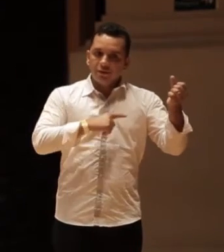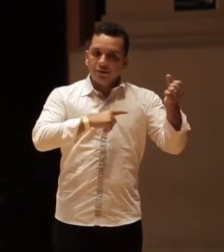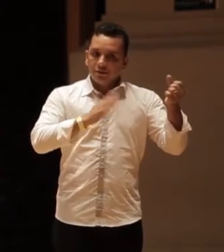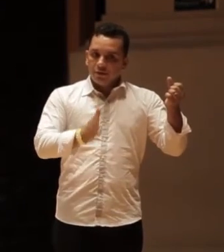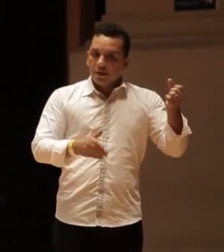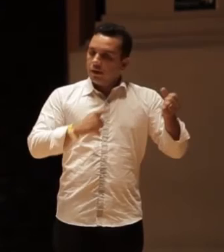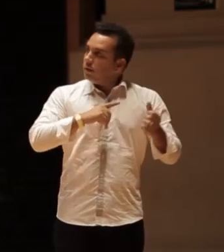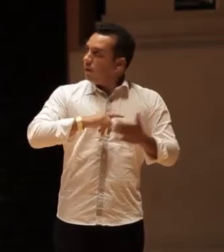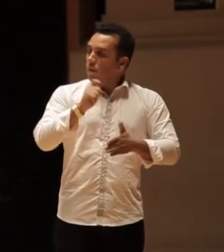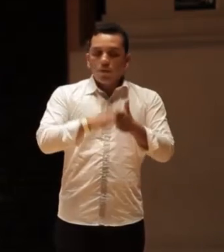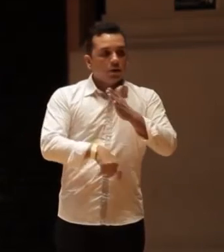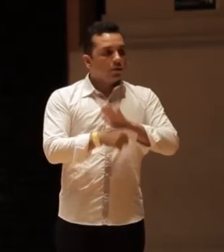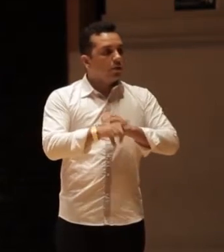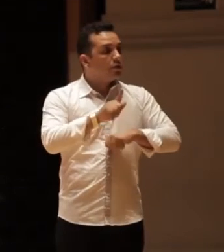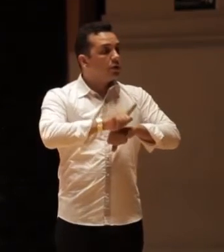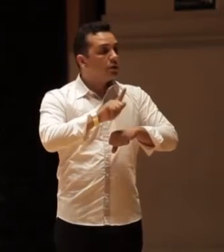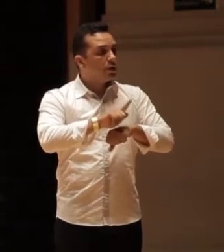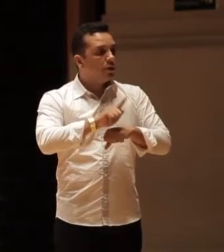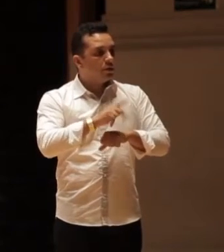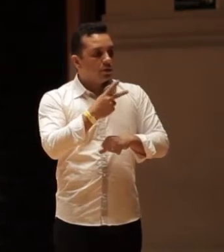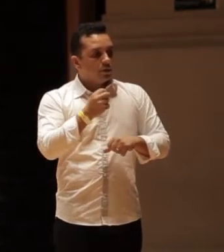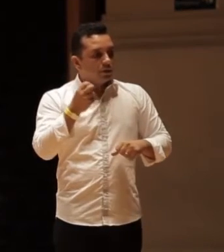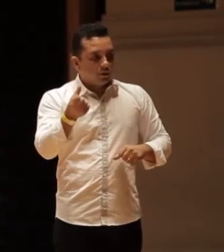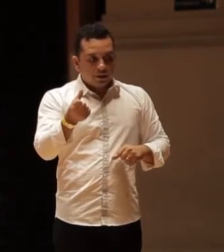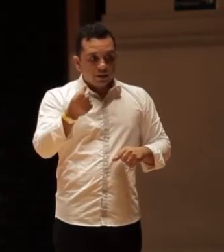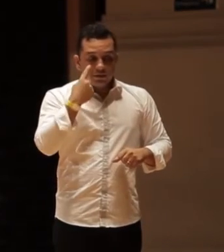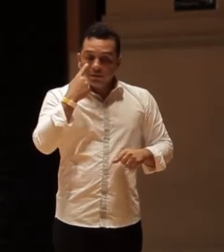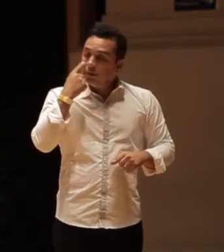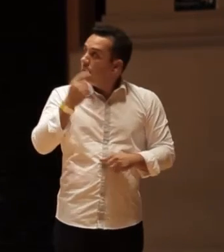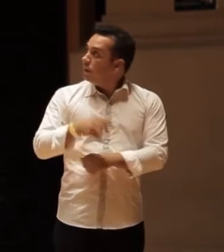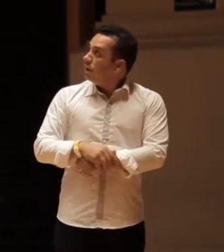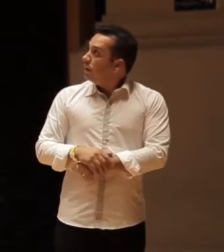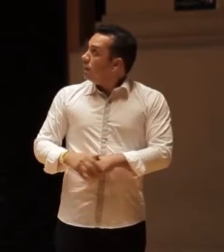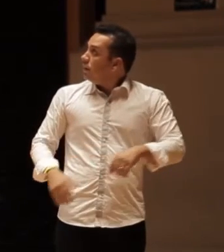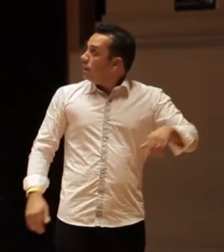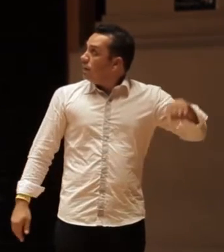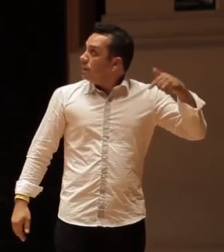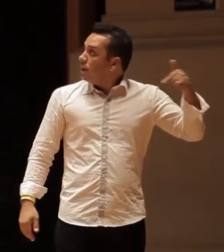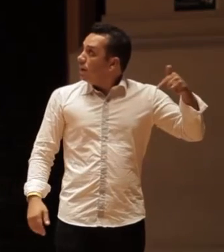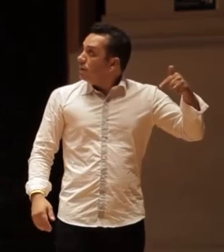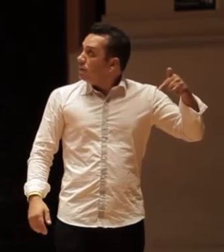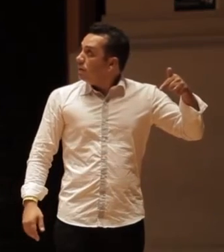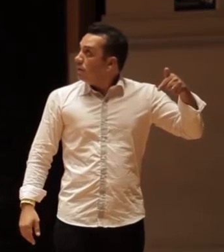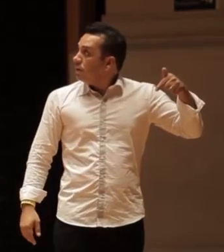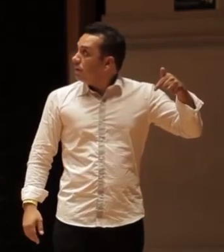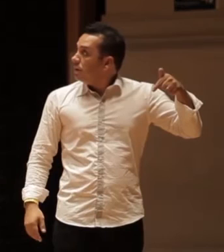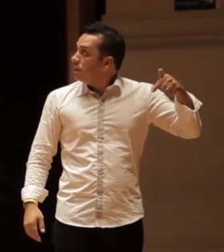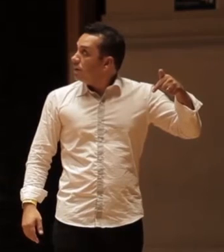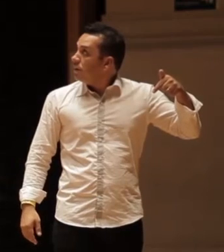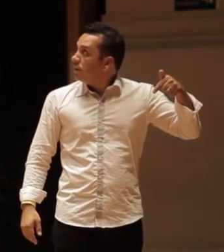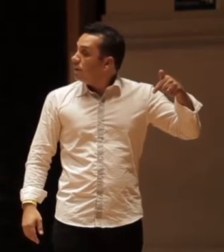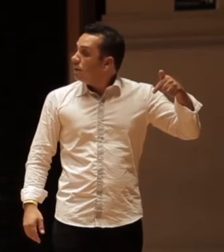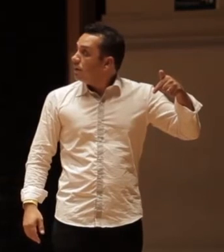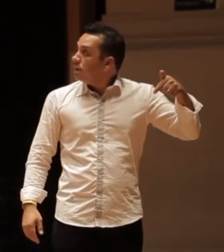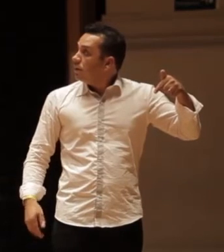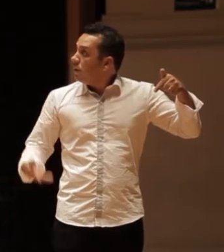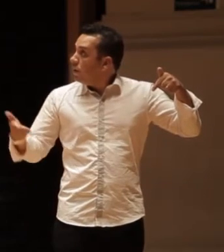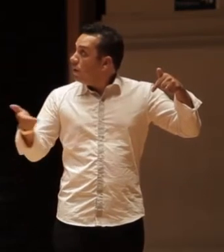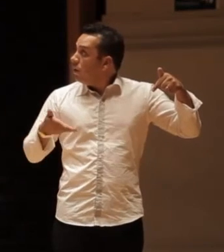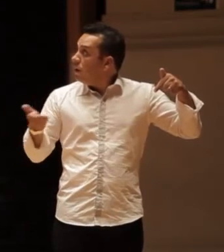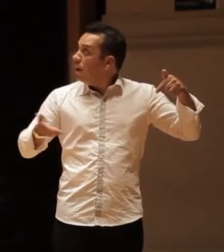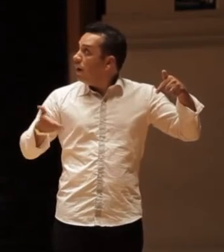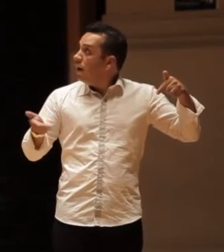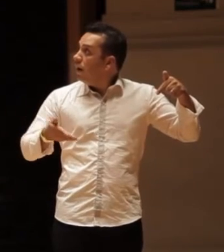contrato de gestão da bahia em 2006 quando 017 condição